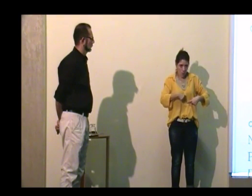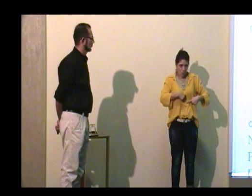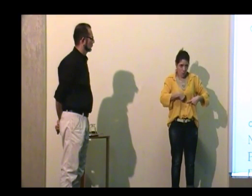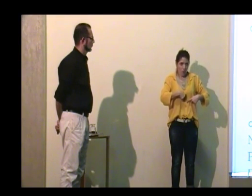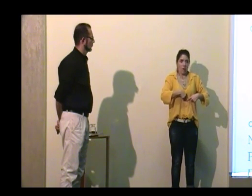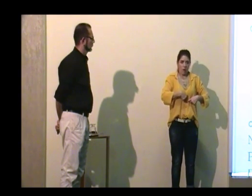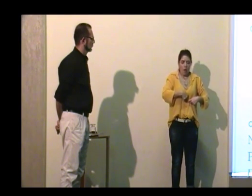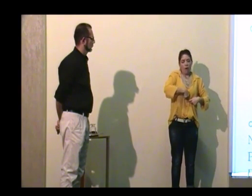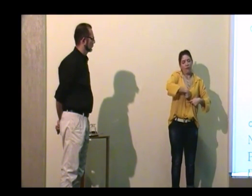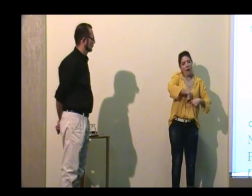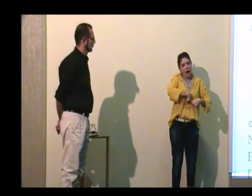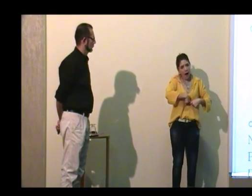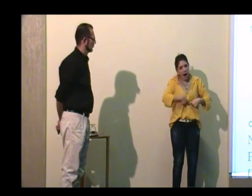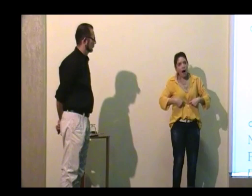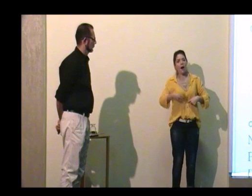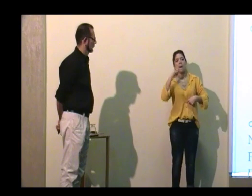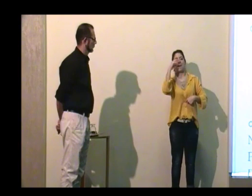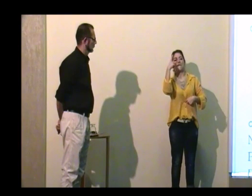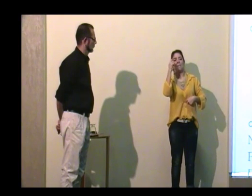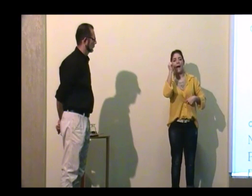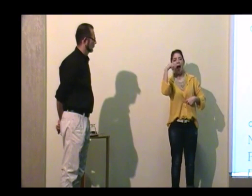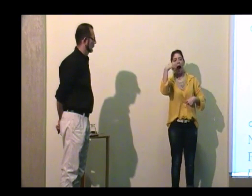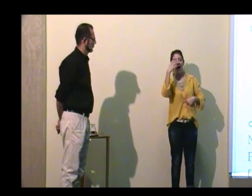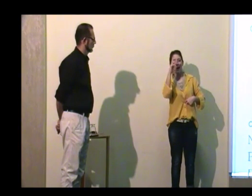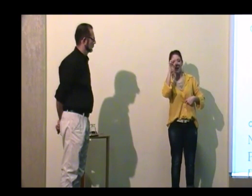ela vai para o estômago,